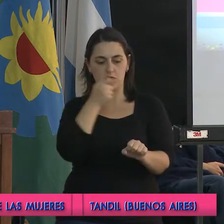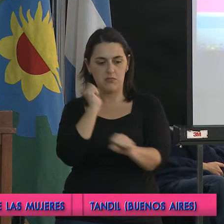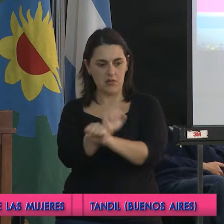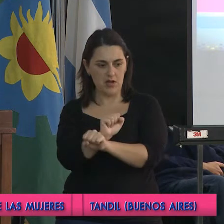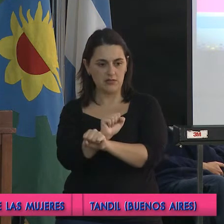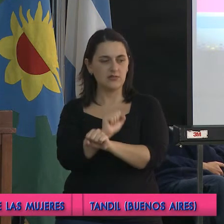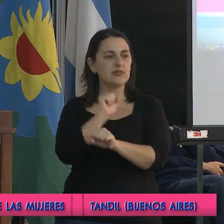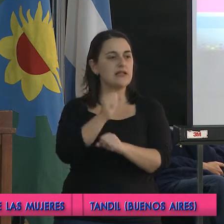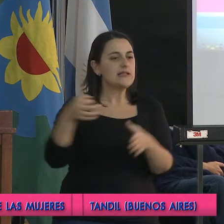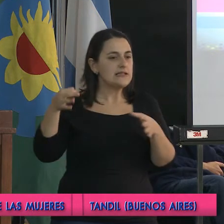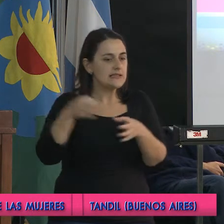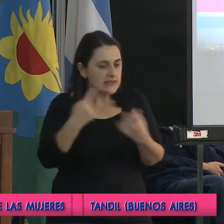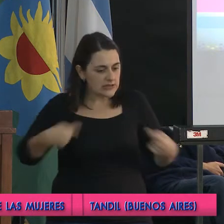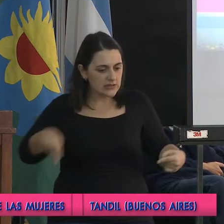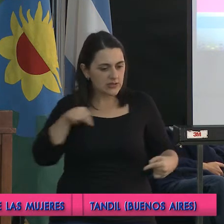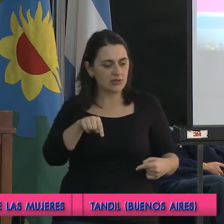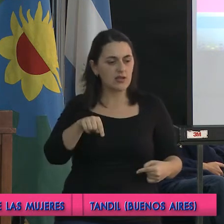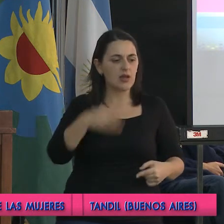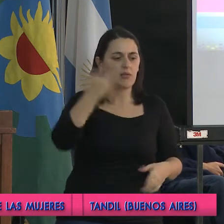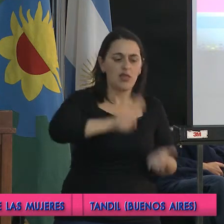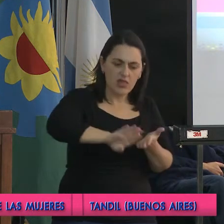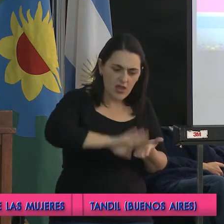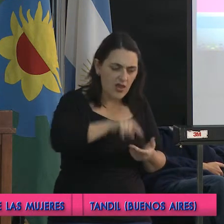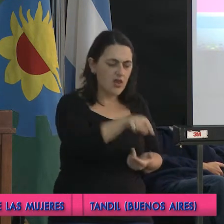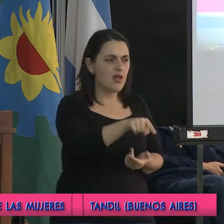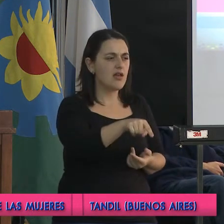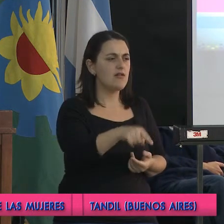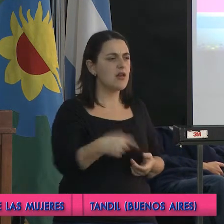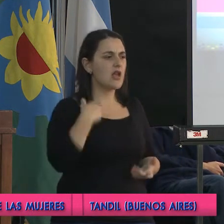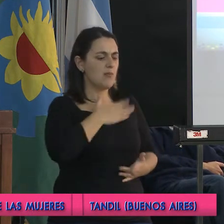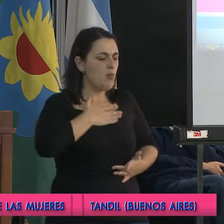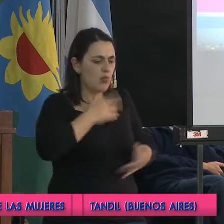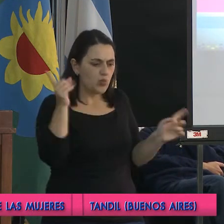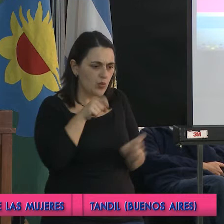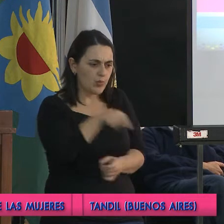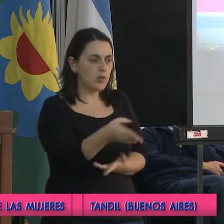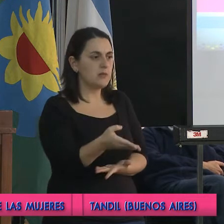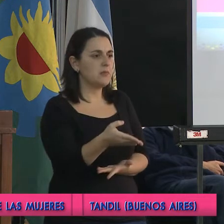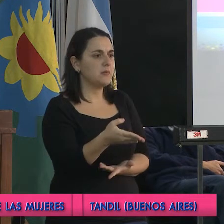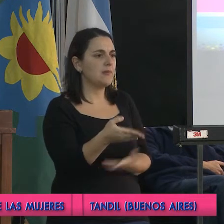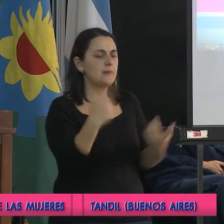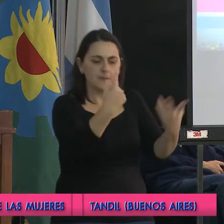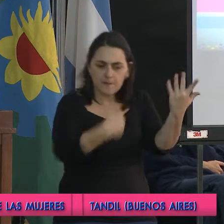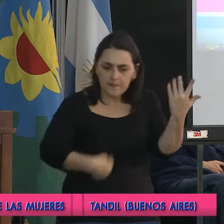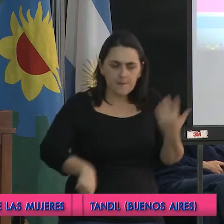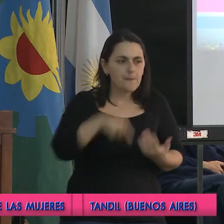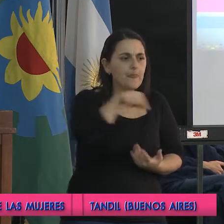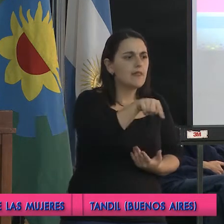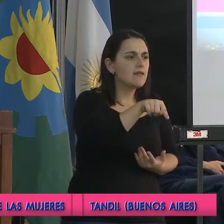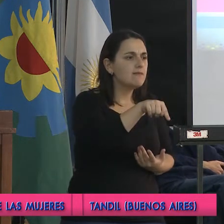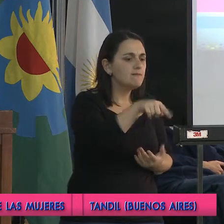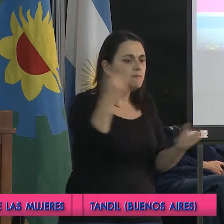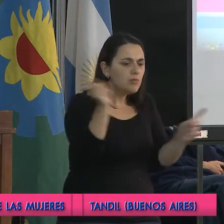tuviera SIDA, deudas económicas, problemas afectivos, es decir, padecimientos de tantos otros y